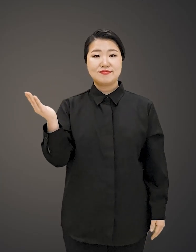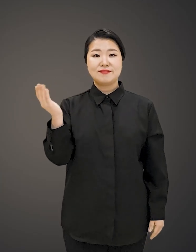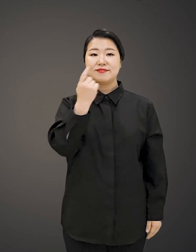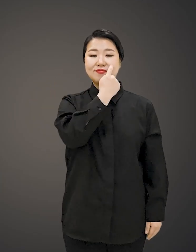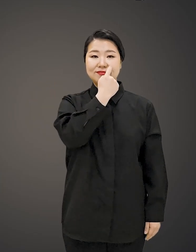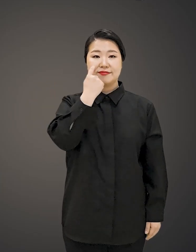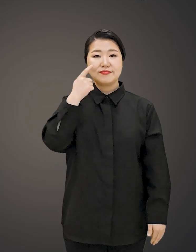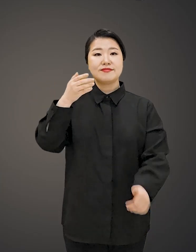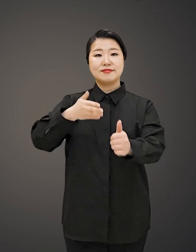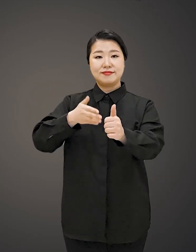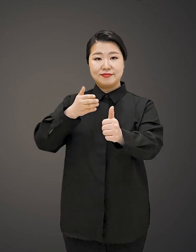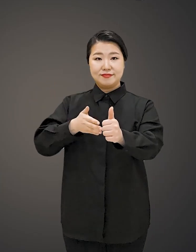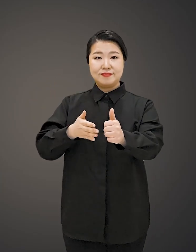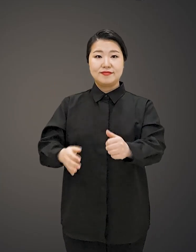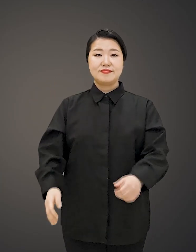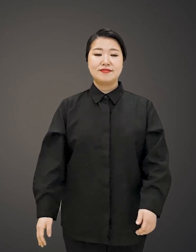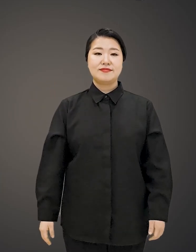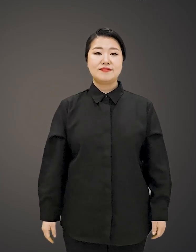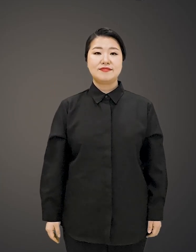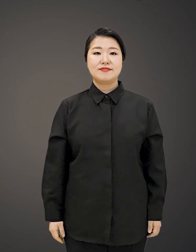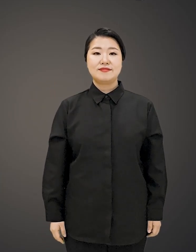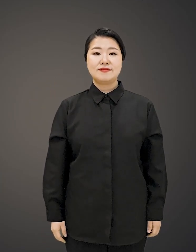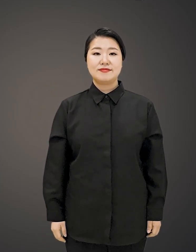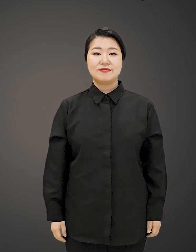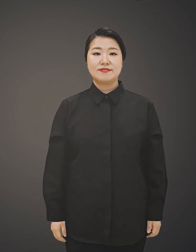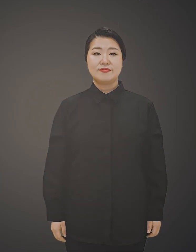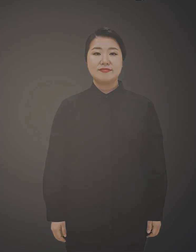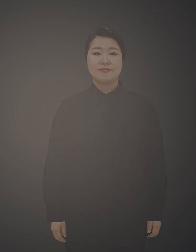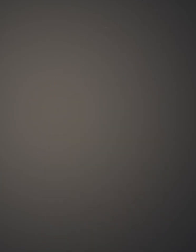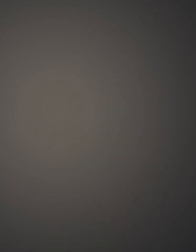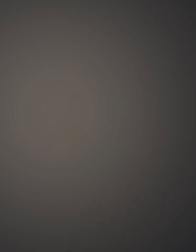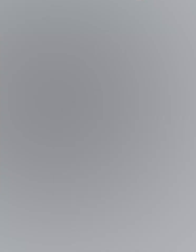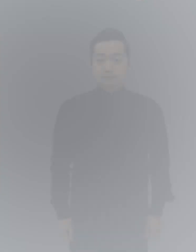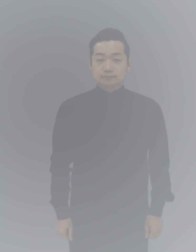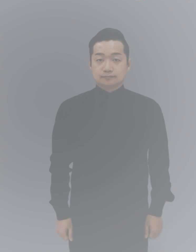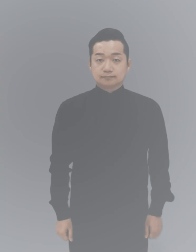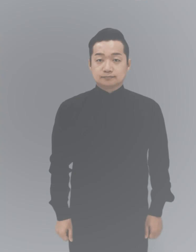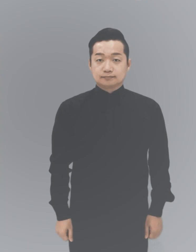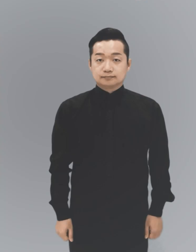박윤우. 출판사 고래 뱃속.